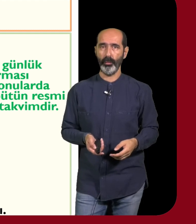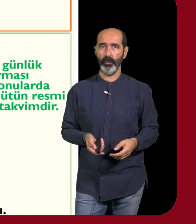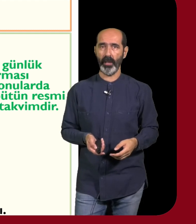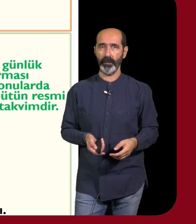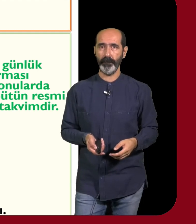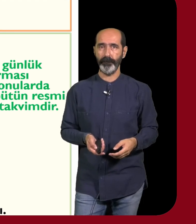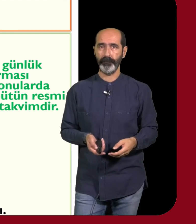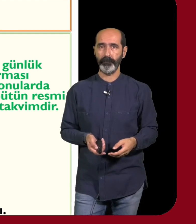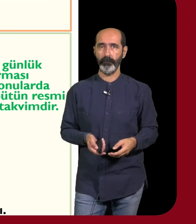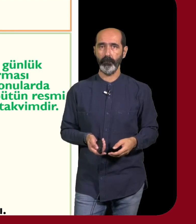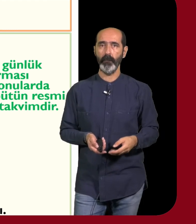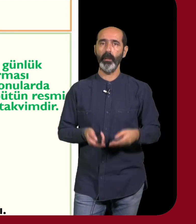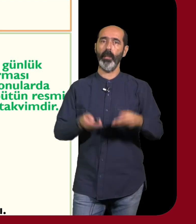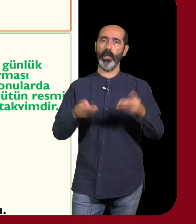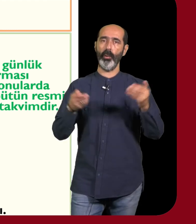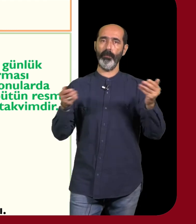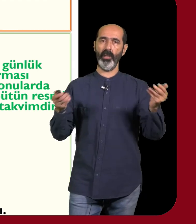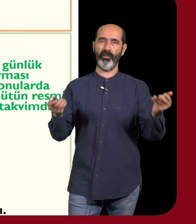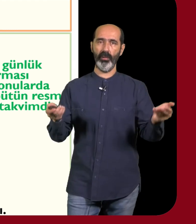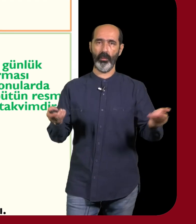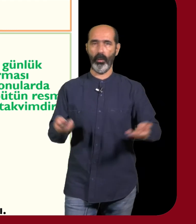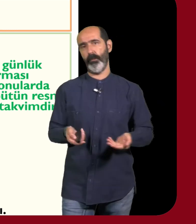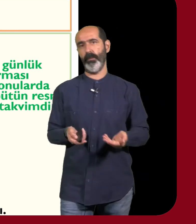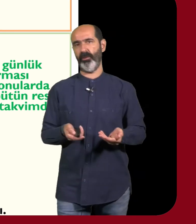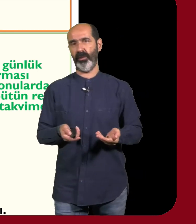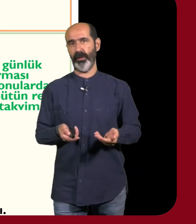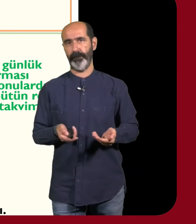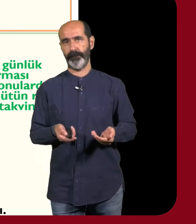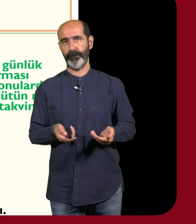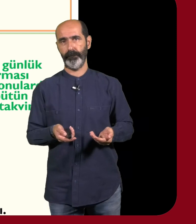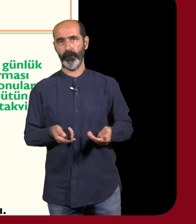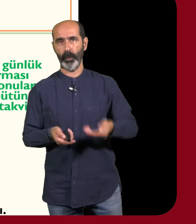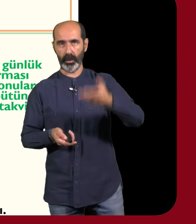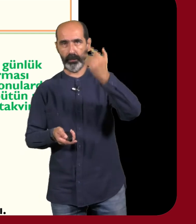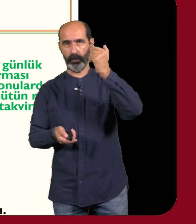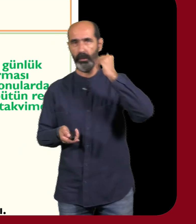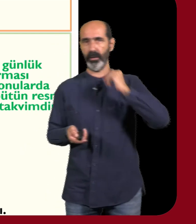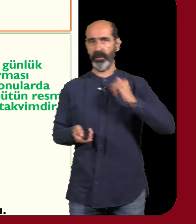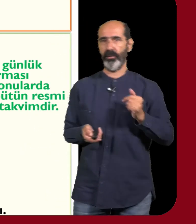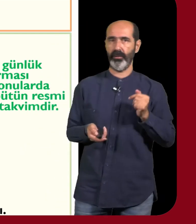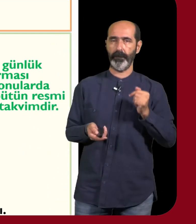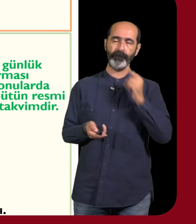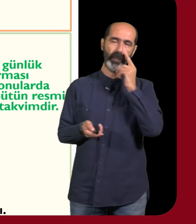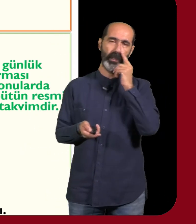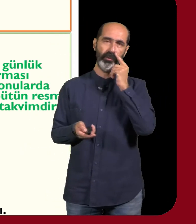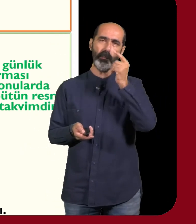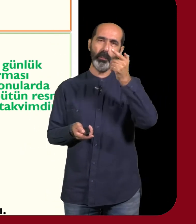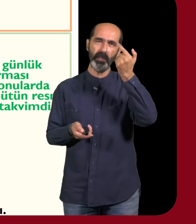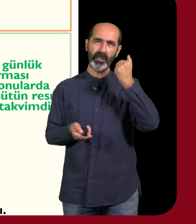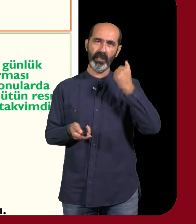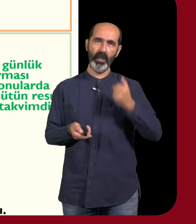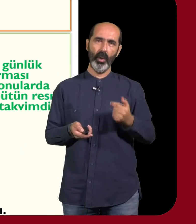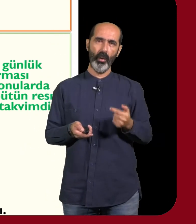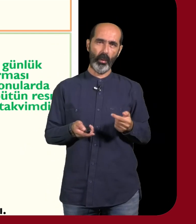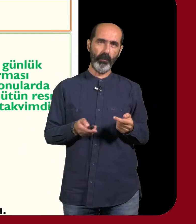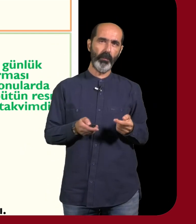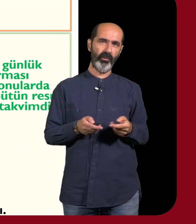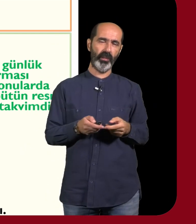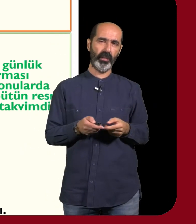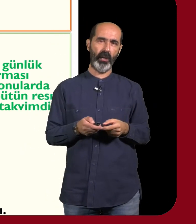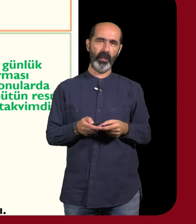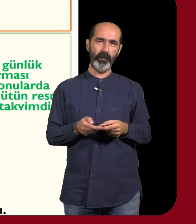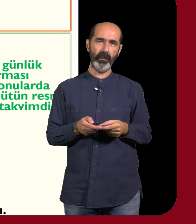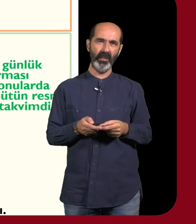türküsü vardır bir Hey Onbeşli Onbeşli Tokat Yolları taştı yine buradaki